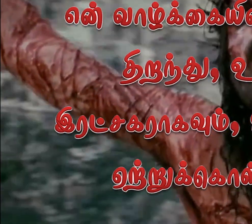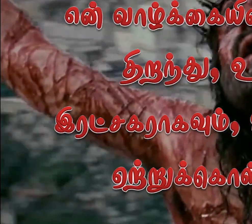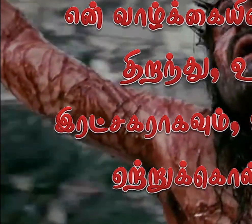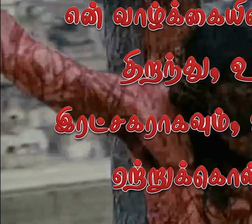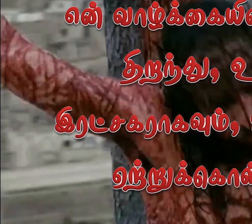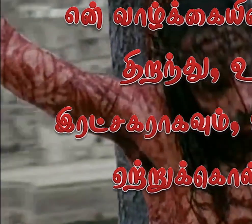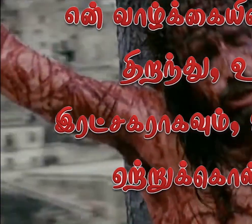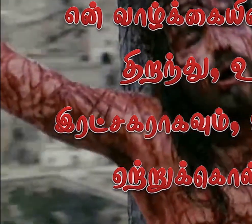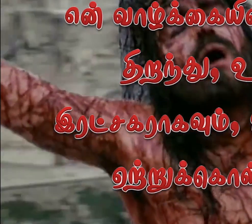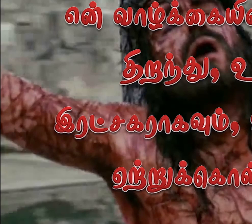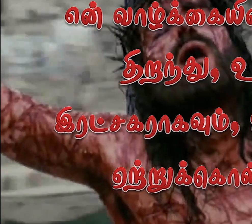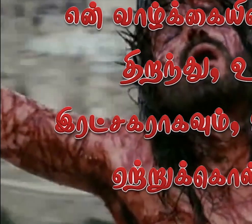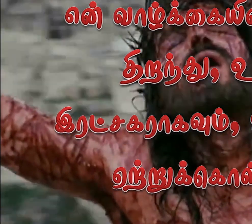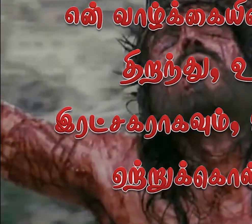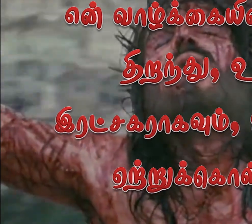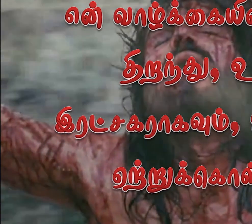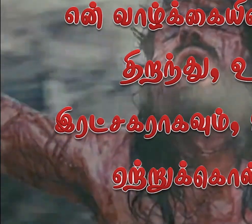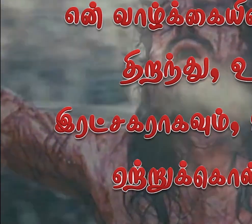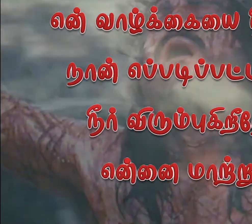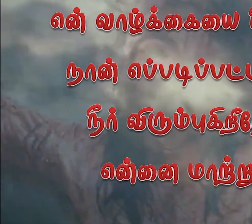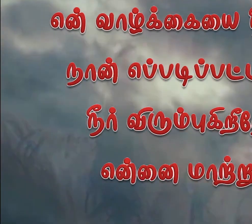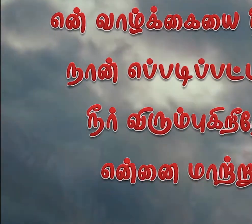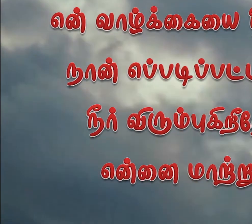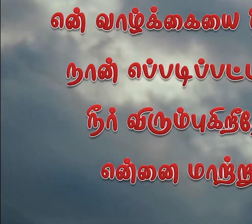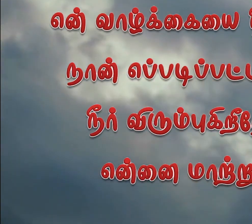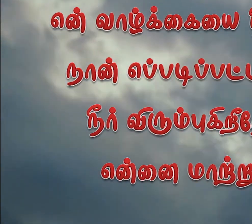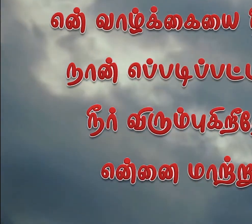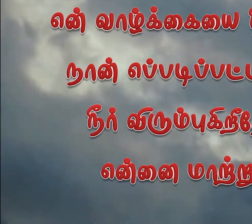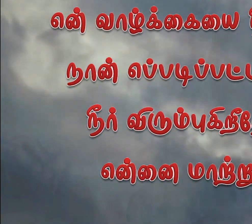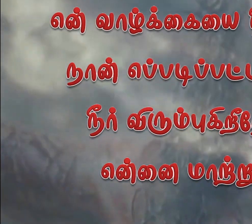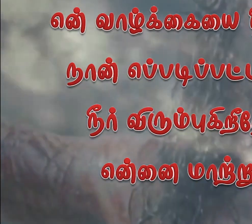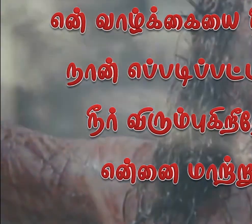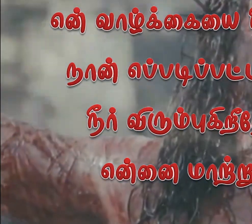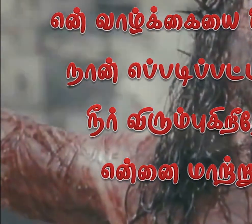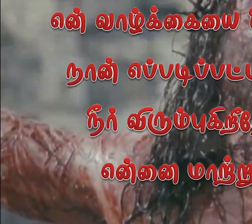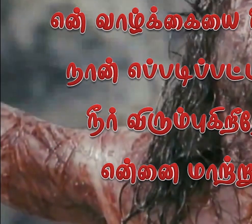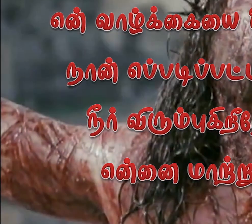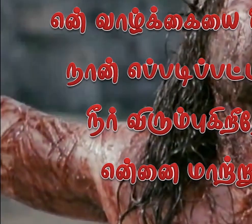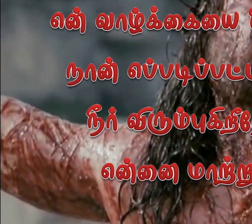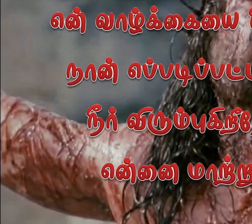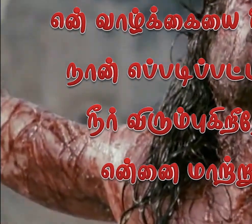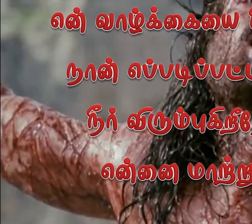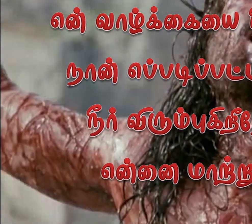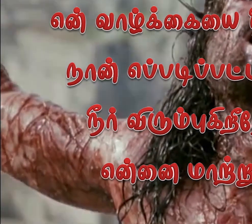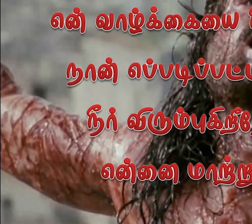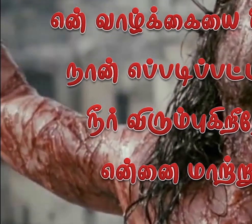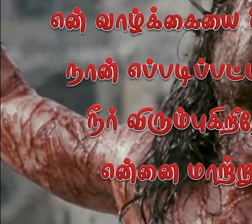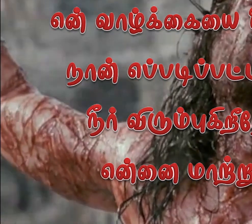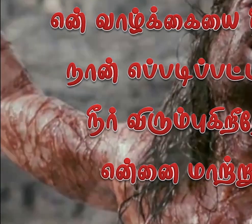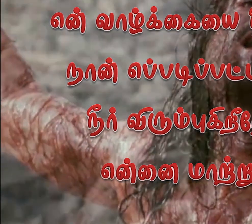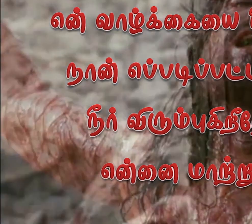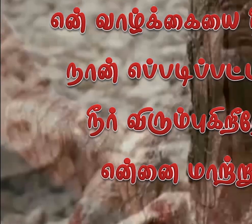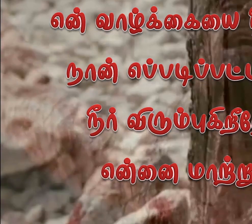இரட்சகராகவும் ஆண்டவராகவும் ஏற்றுக்கொள்கிறேன். என் வாழ்க்கையை நீர் ஆட்கொண்டு நான் எப்படிப்பட்டவனாக